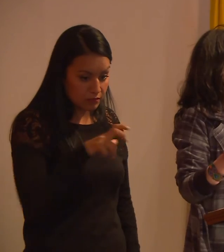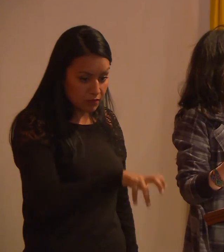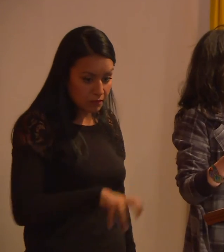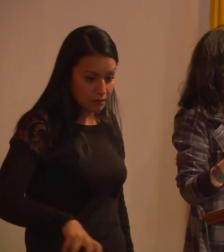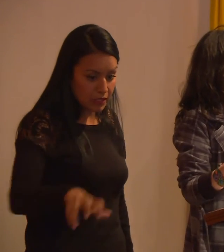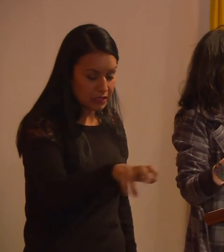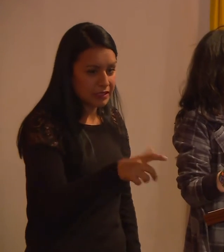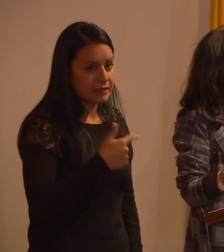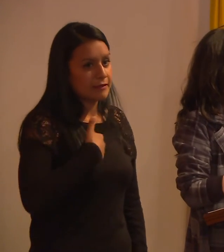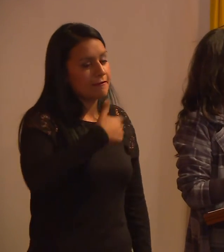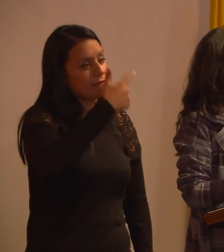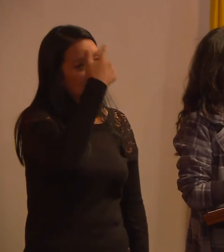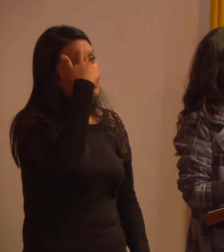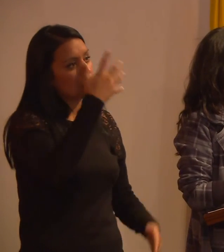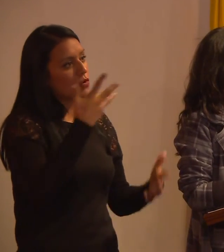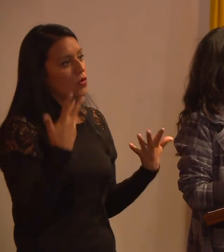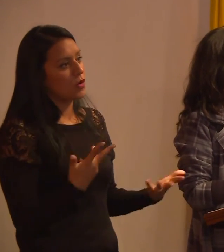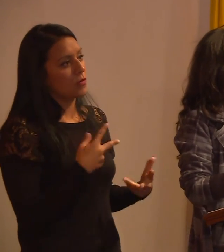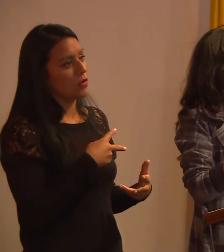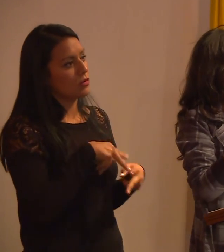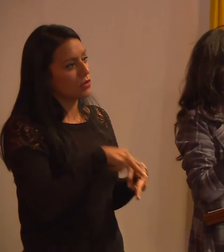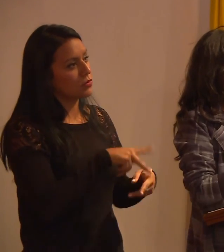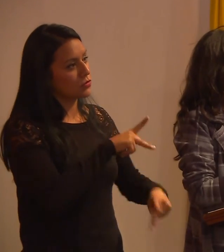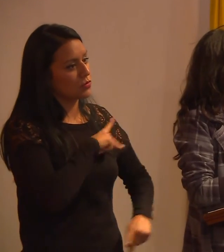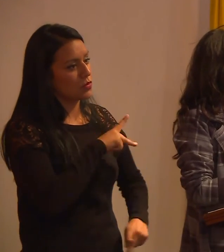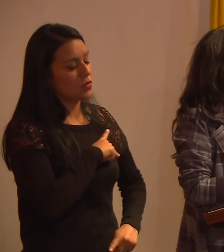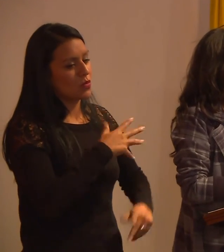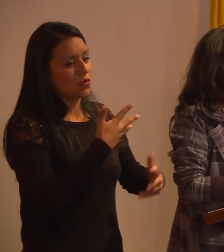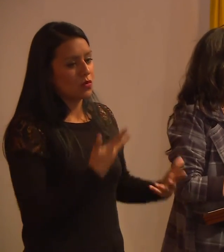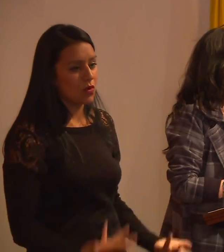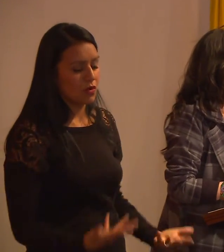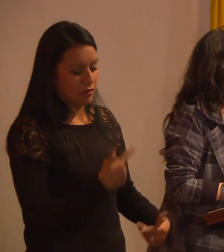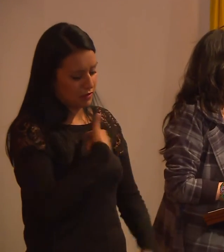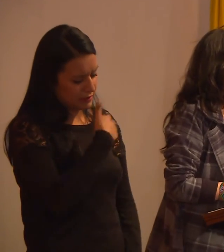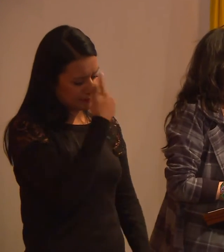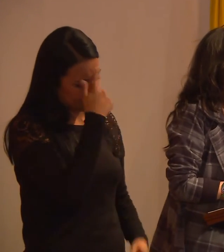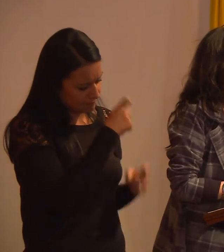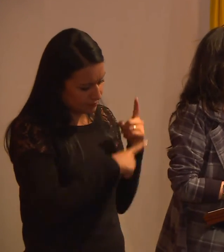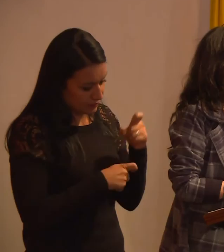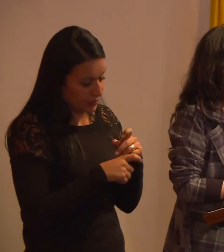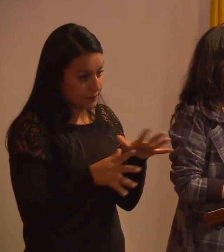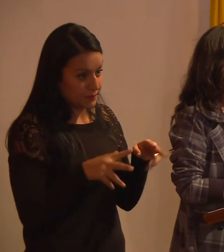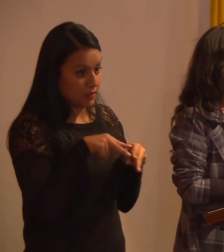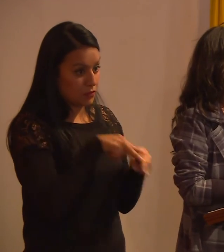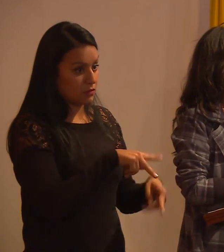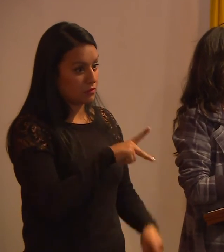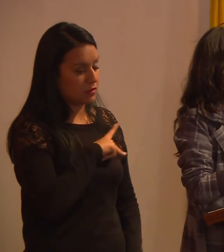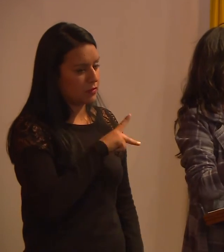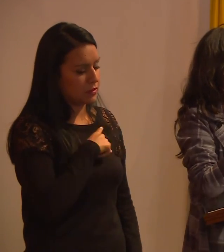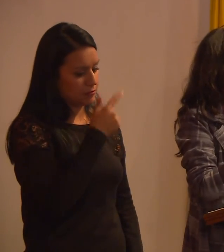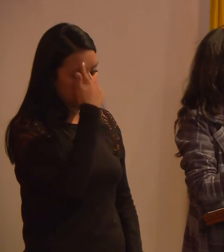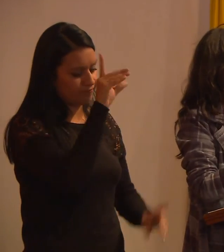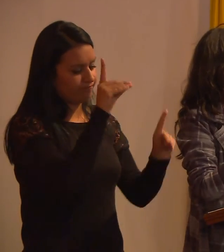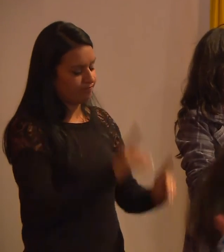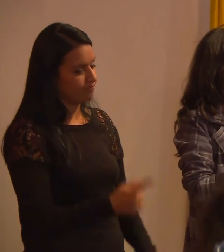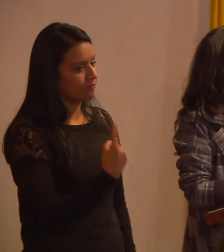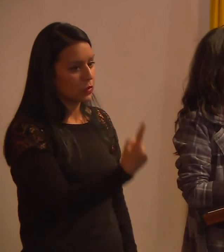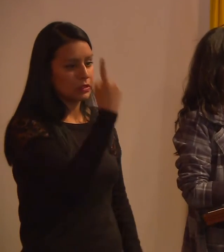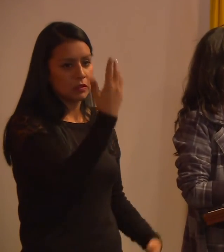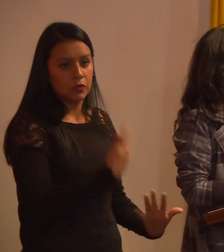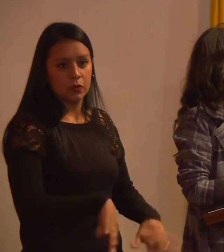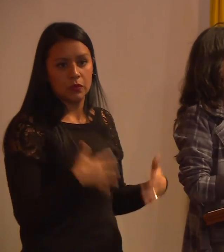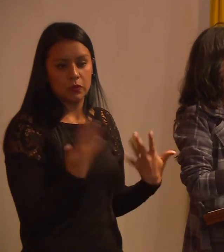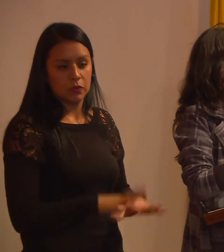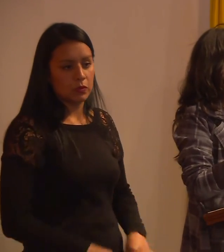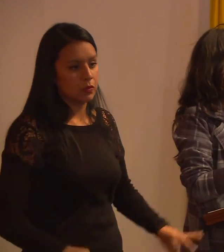hace pensar en cómo obtener los recursos propios. Con respecto a los recursos propios, nosotros como universidad hemos tomado una decisión política muy